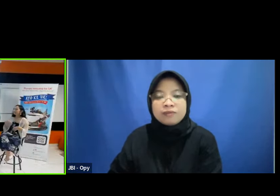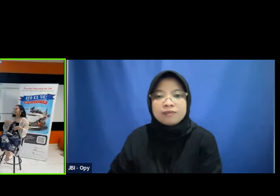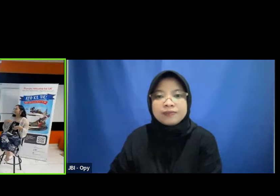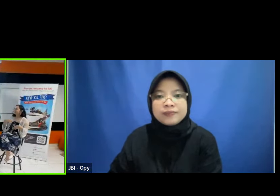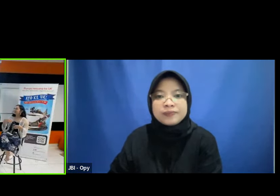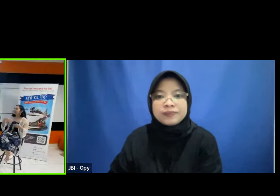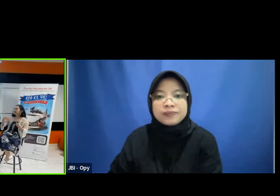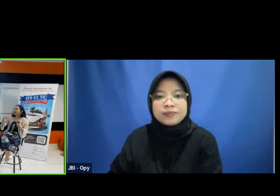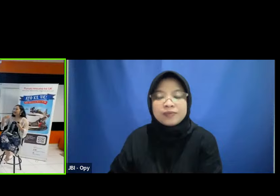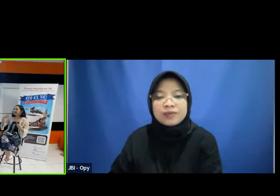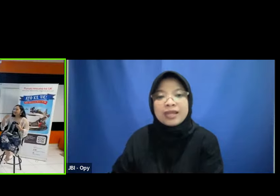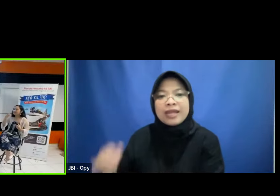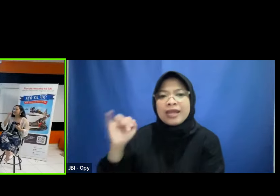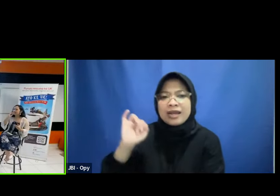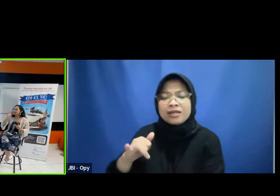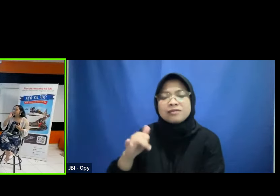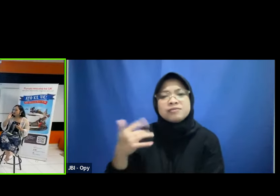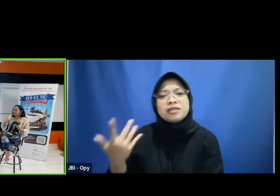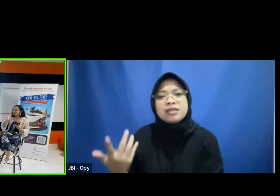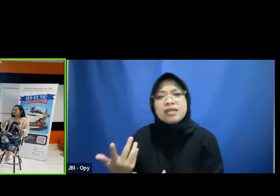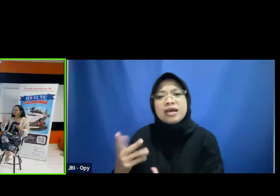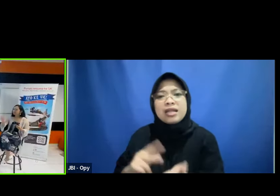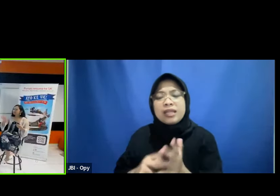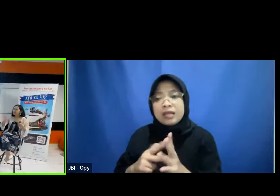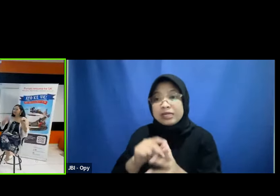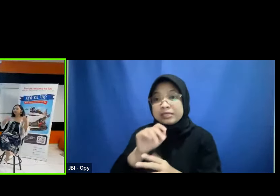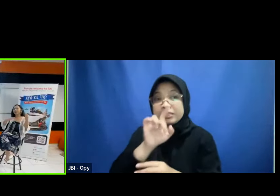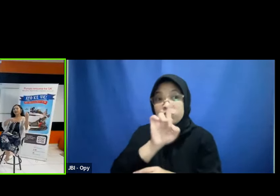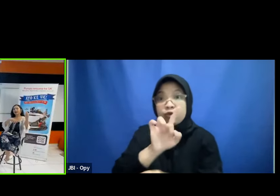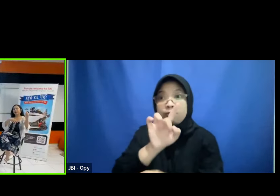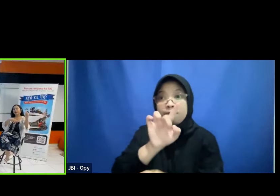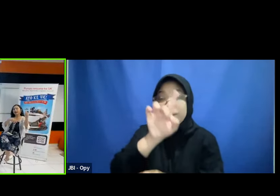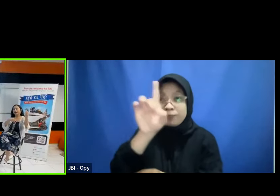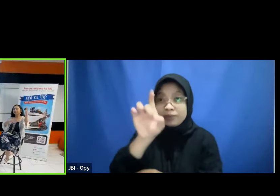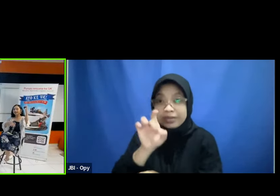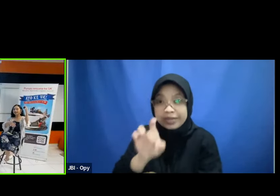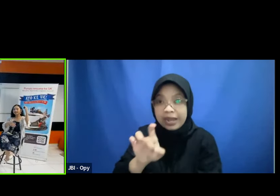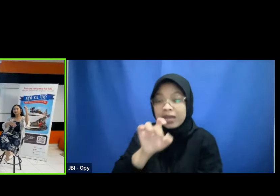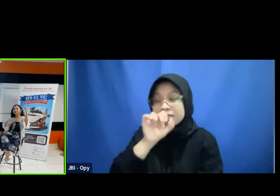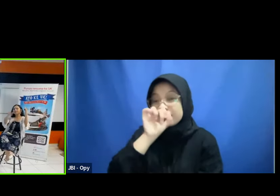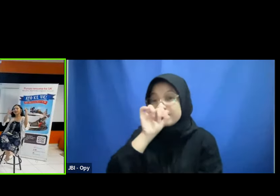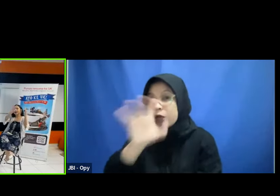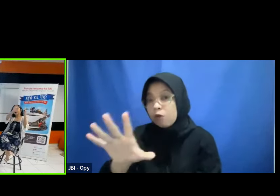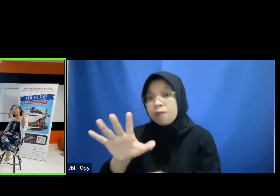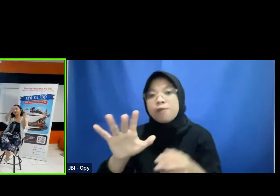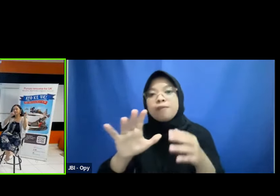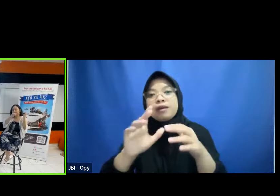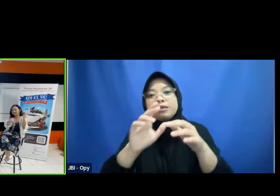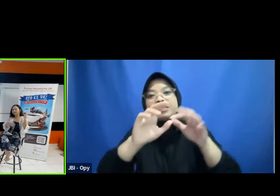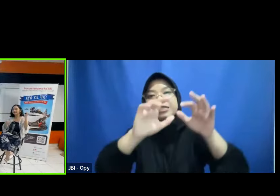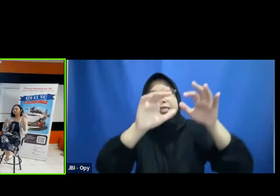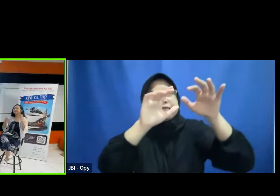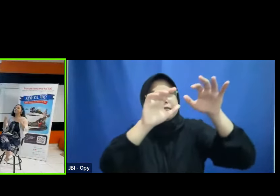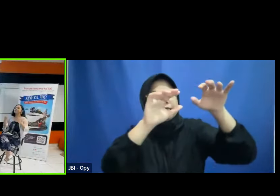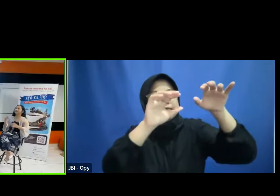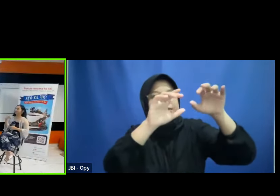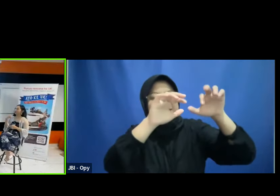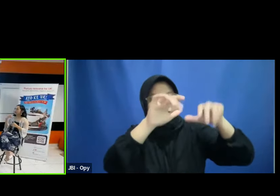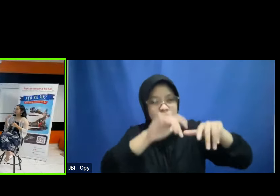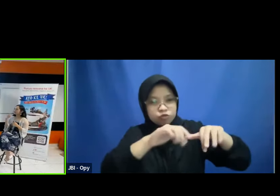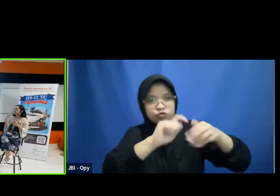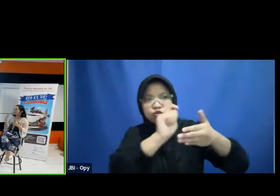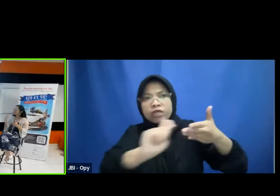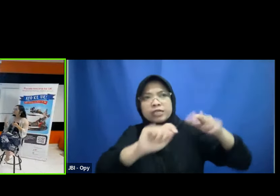heeh jadi kayak dari jawaban satu pertanyaan itu kayak esai kita tuh bisa ngambil dari sini ngambil dari sini